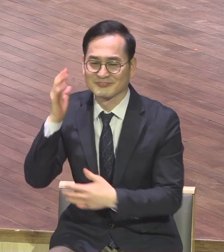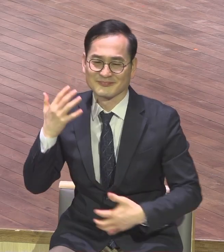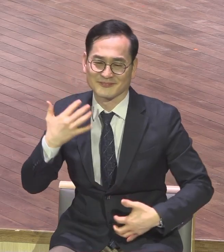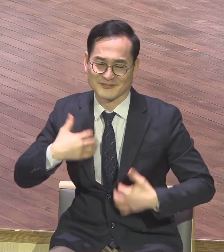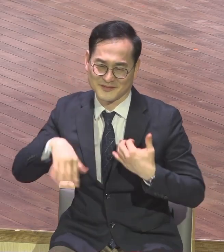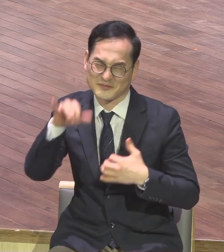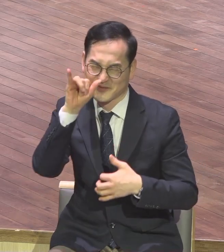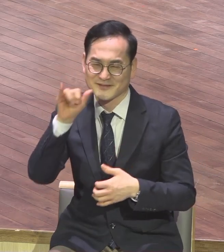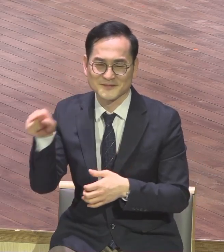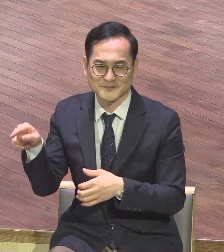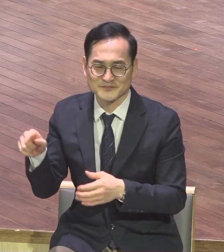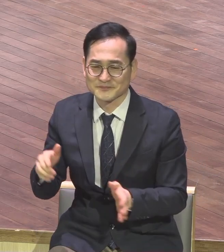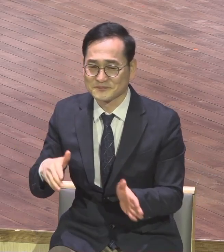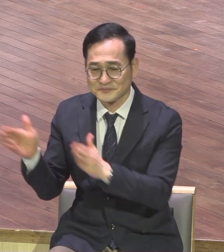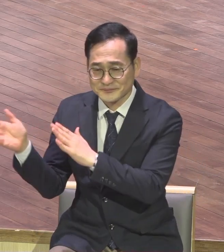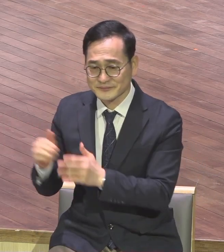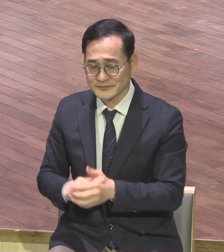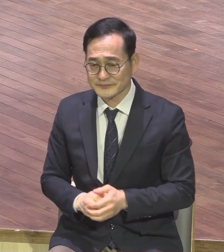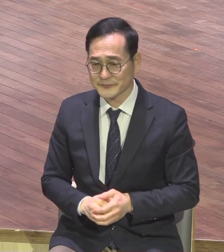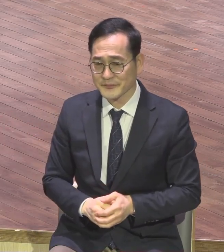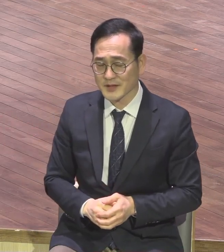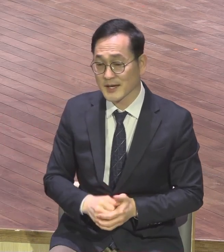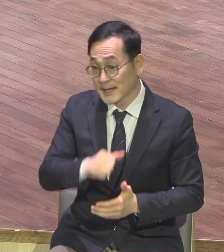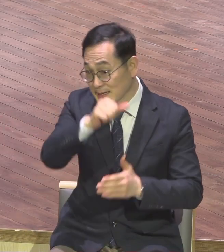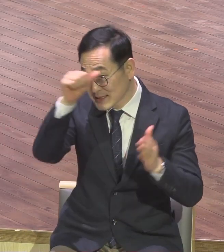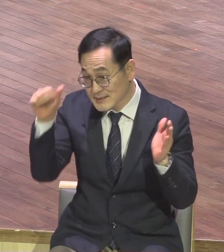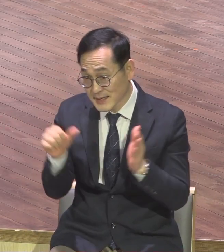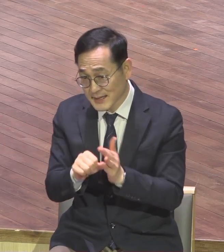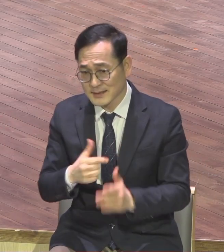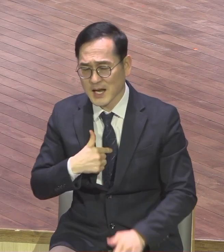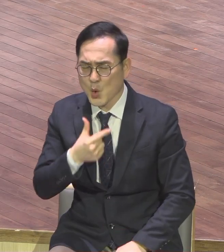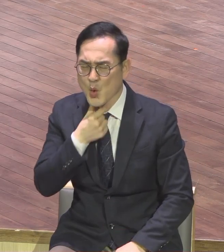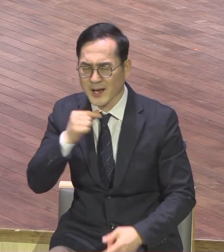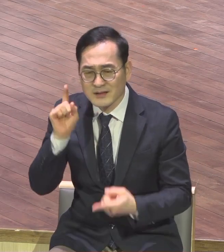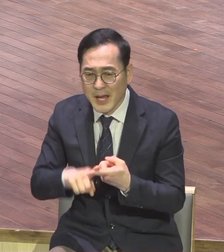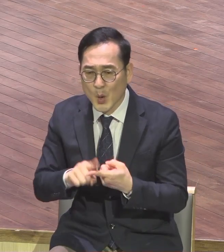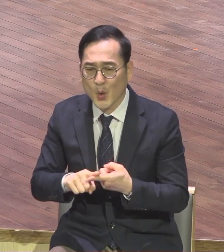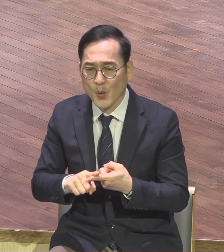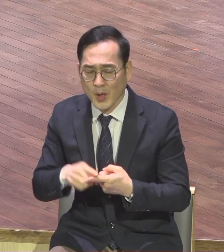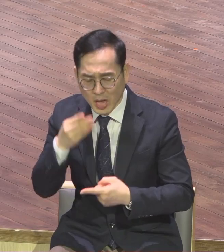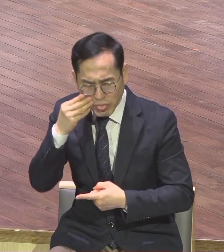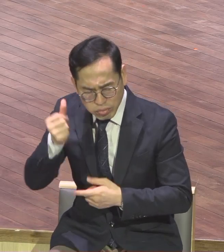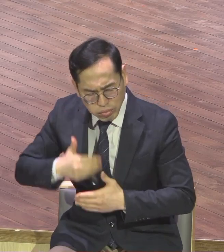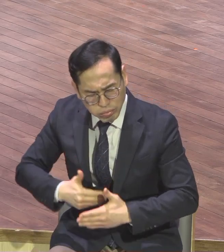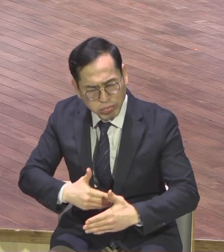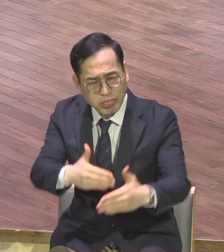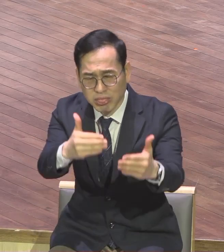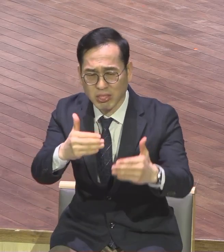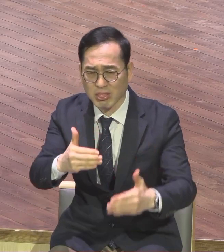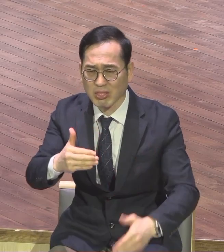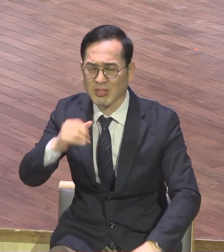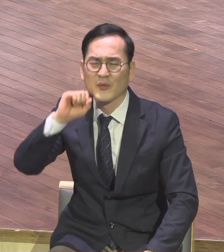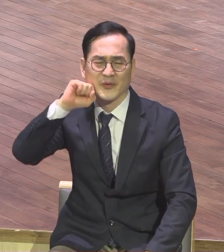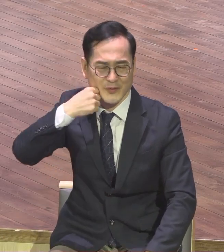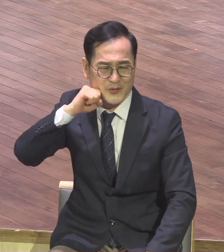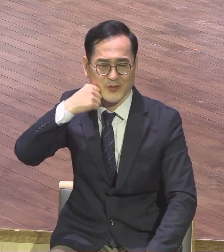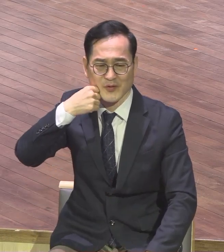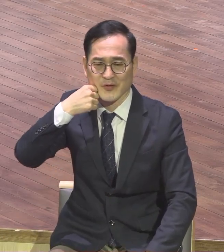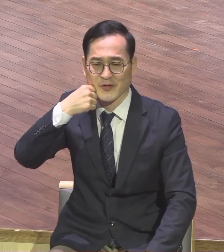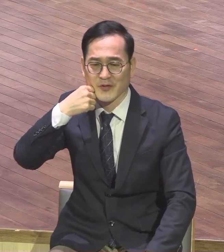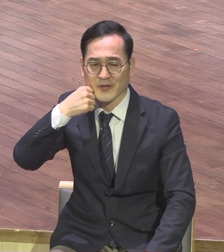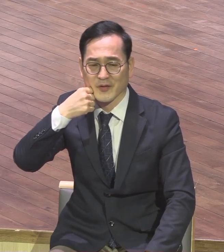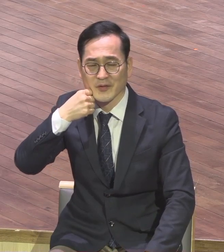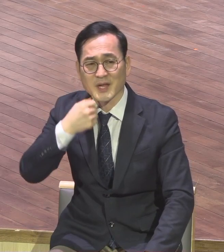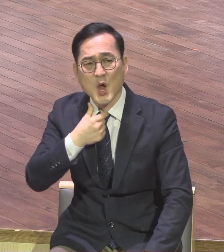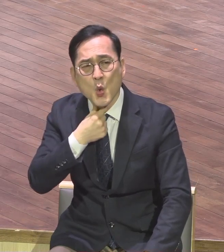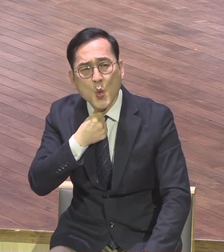우리 인생이요, 자기 뜻대로 되는 것만이 있는 것이 아닙니다. 오히려 내가